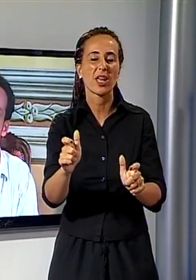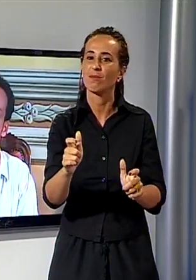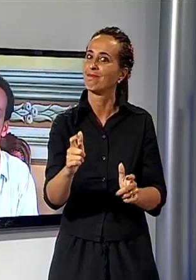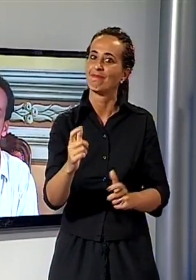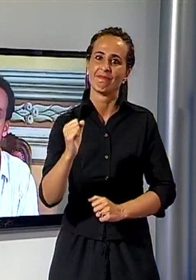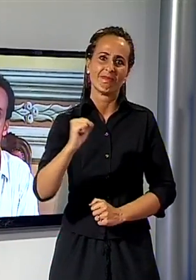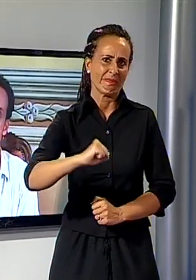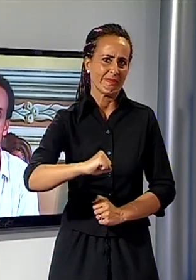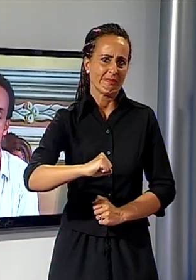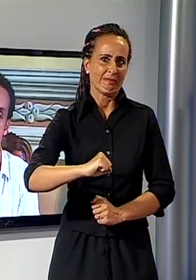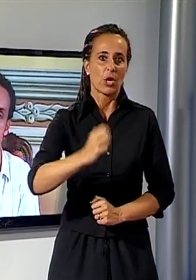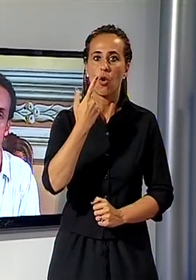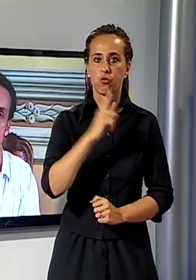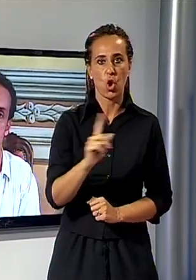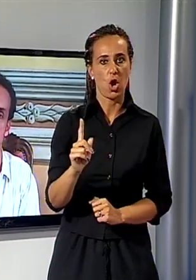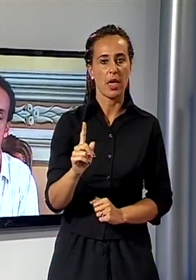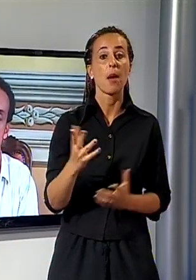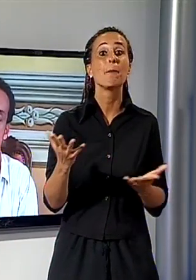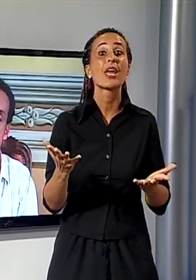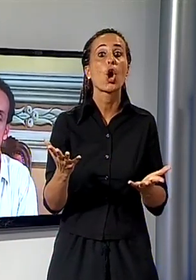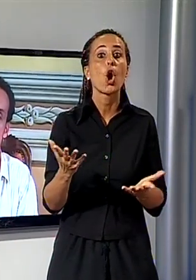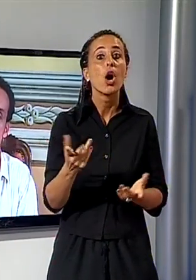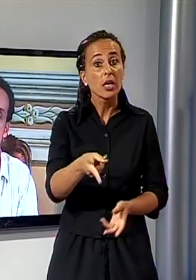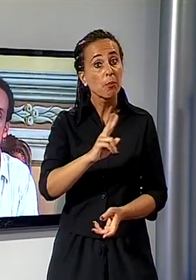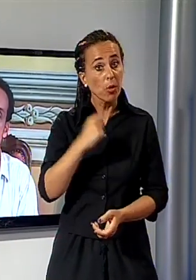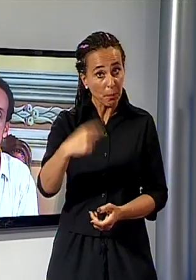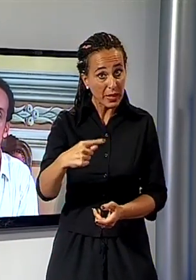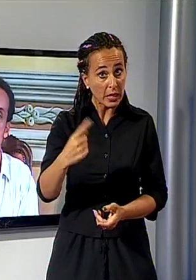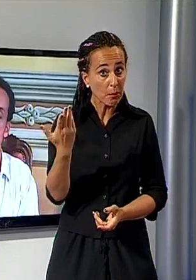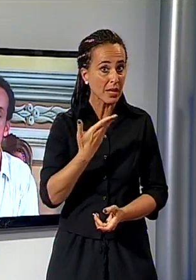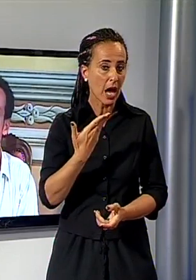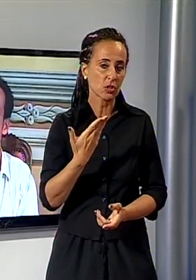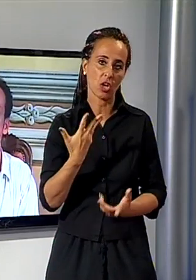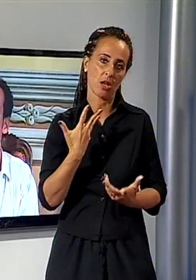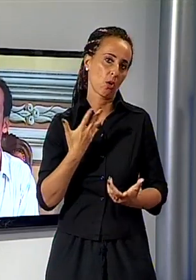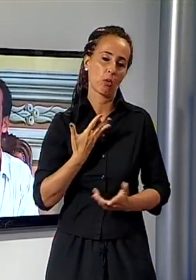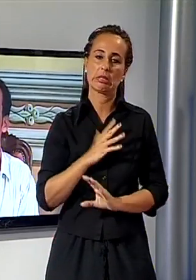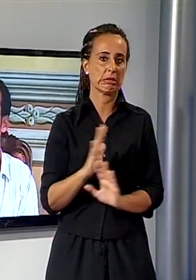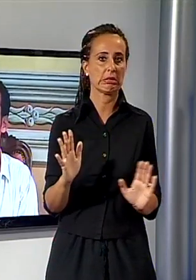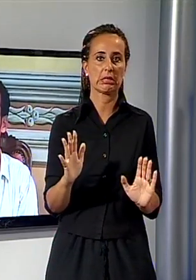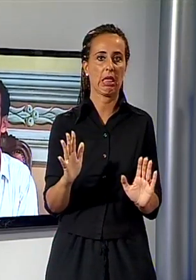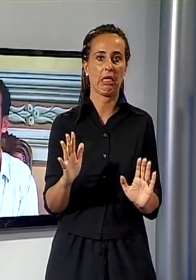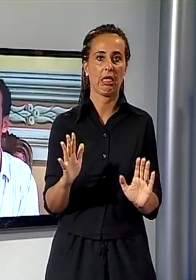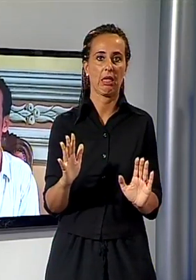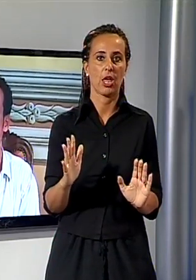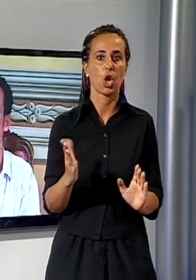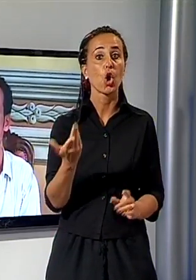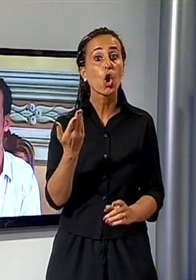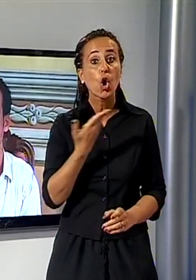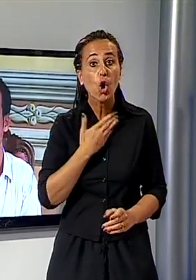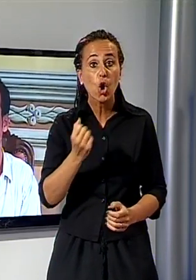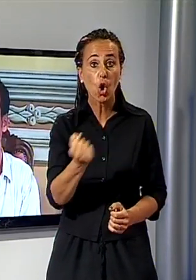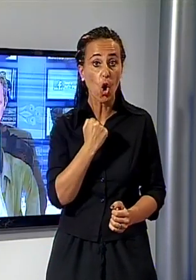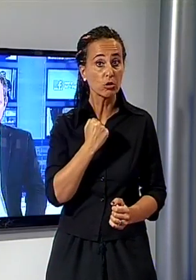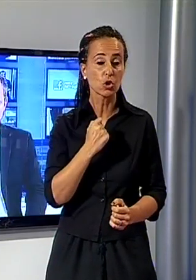Facebook e Twitter per le quali il sindaco sta pensando di sporgere querela. Le minacce sono un po' il battesimo di fuoco e la riprova che